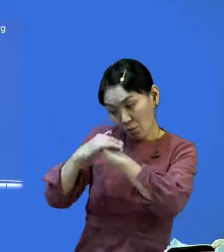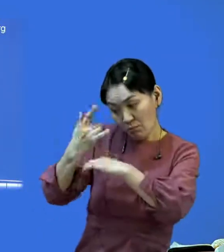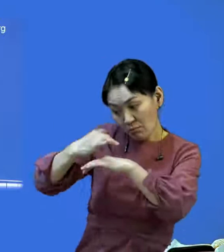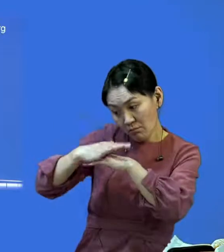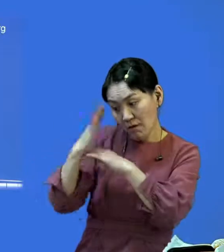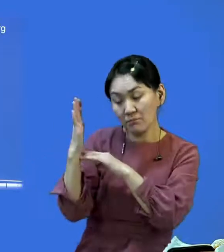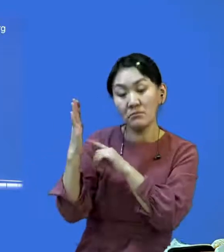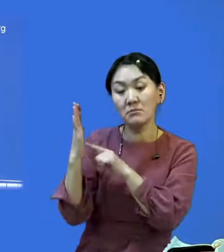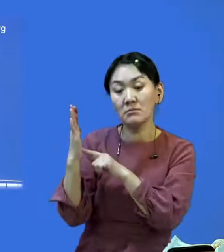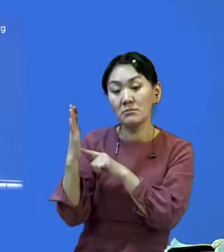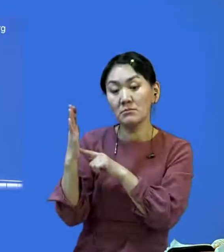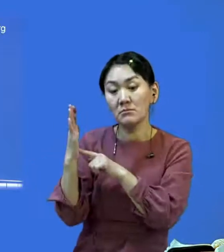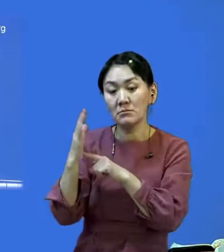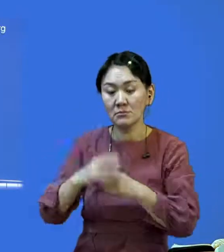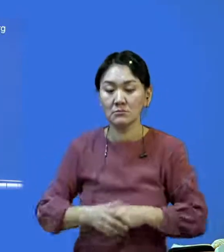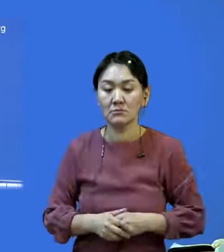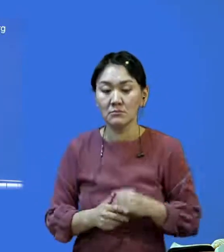тийм ээ.